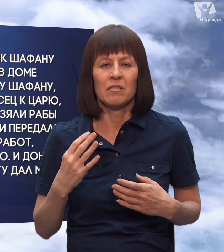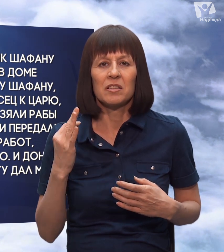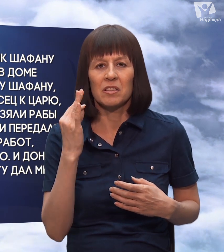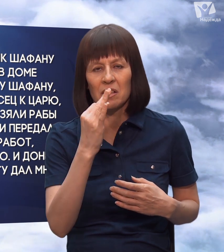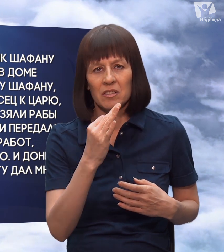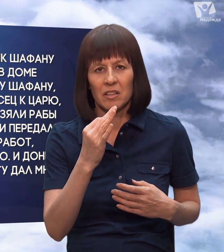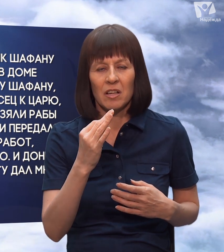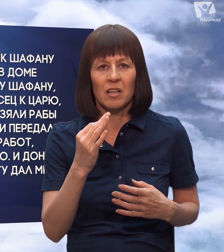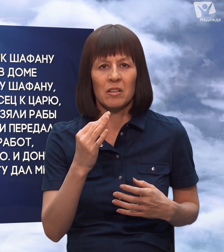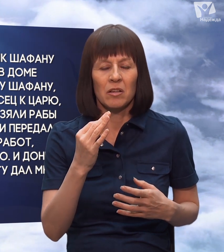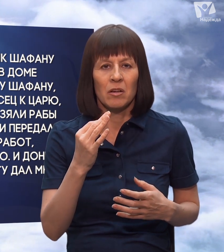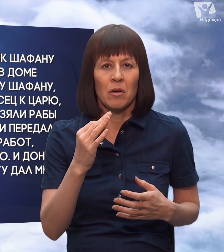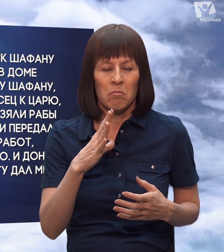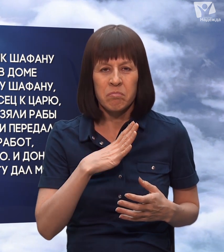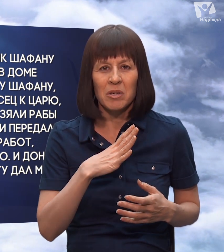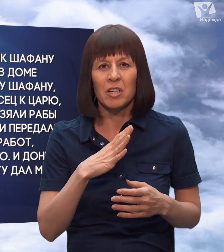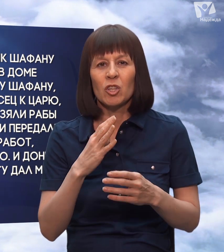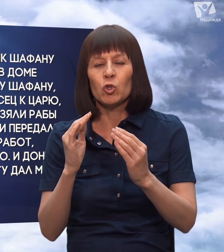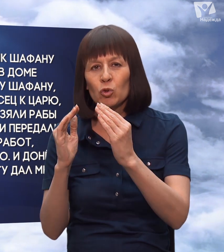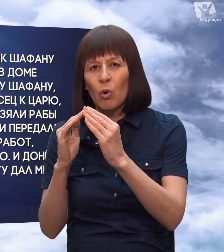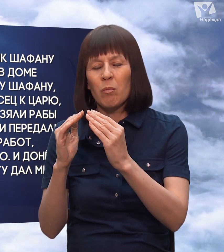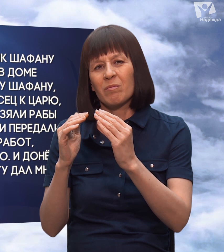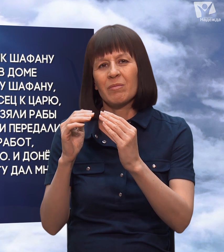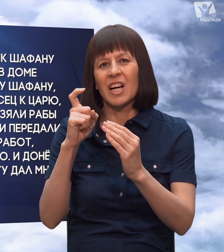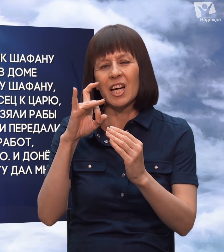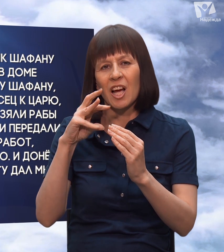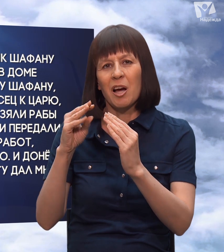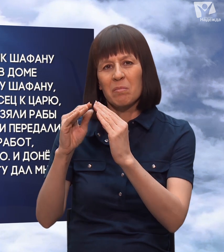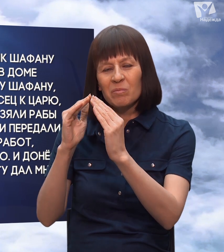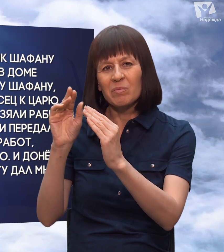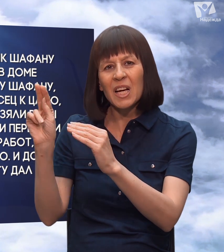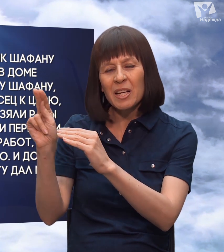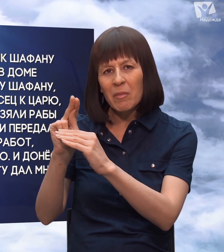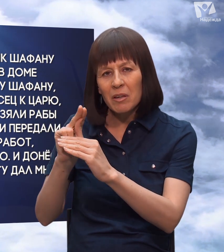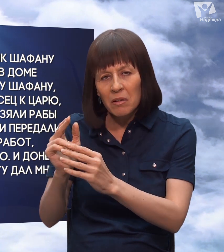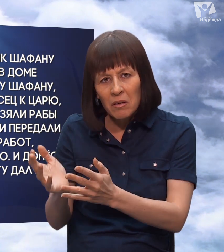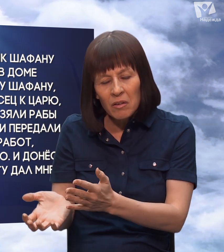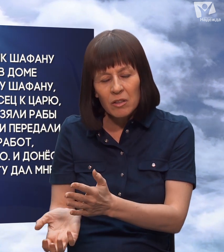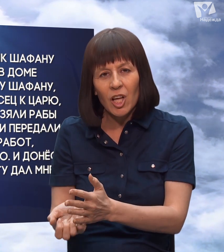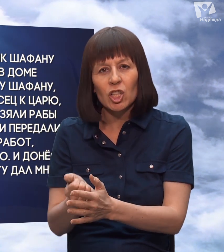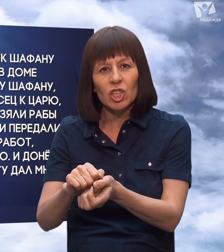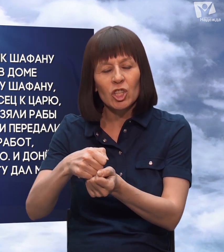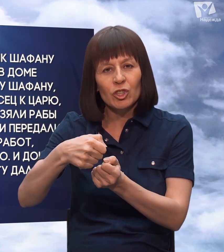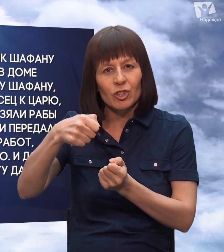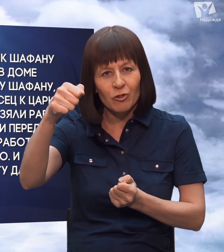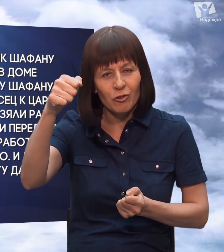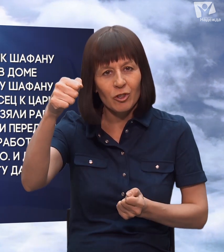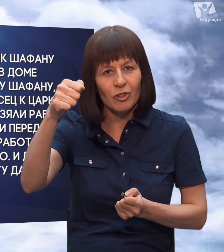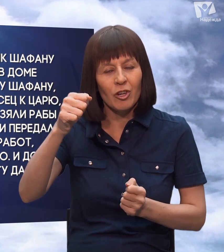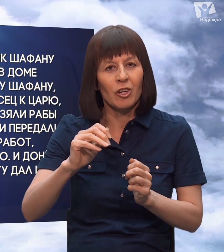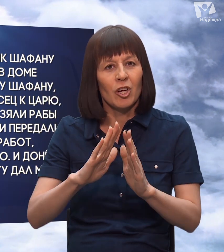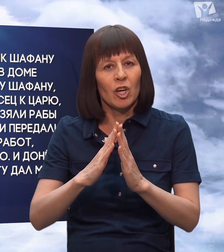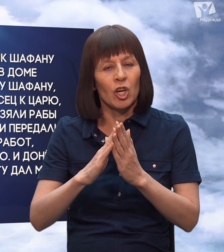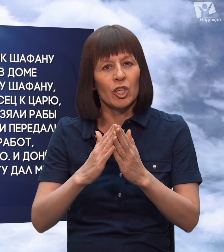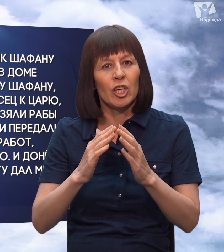и подал хилке и книга шафаа ну и он читал ее и пришел шефом писец к царю и принес